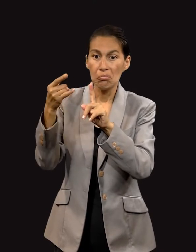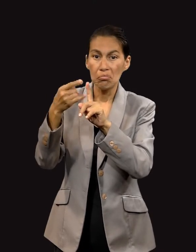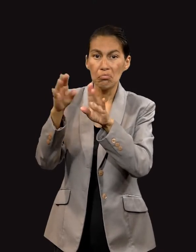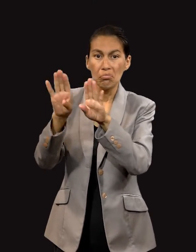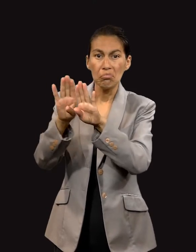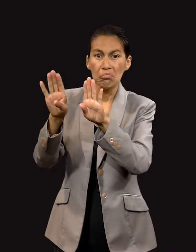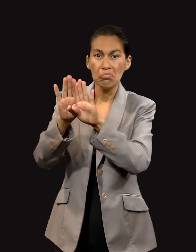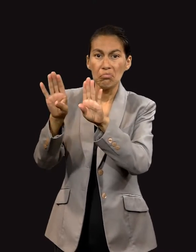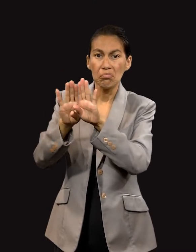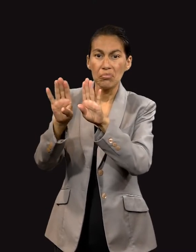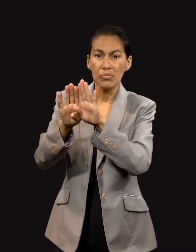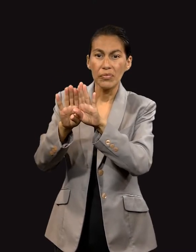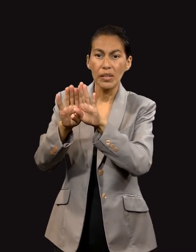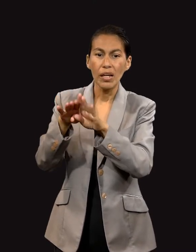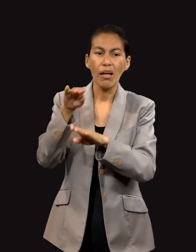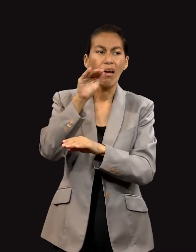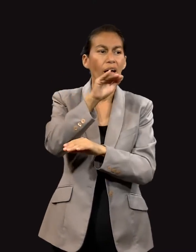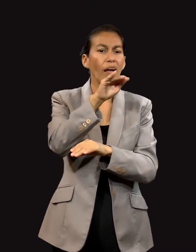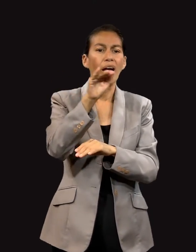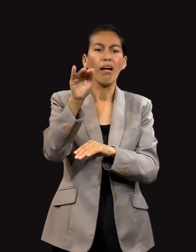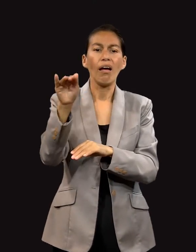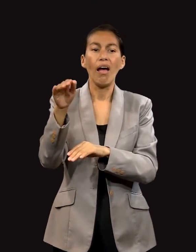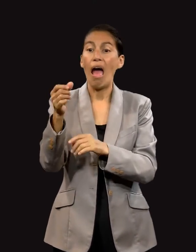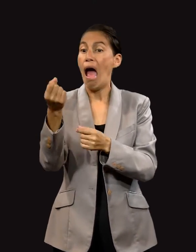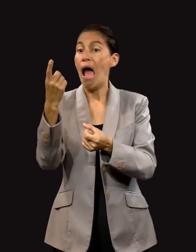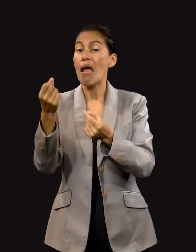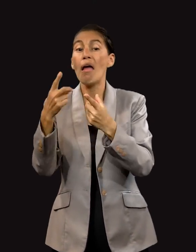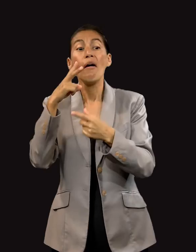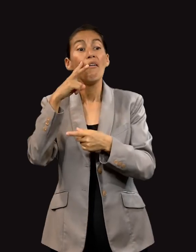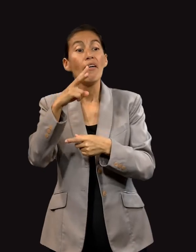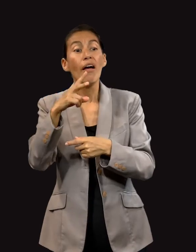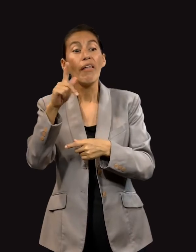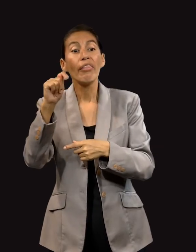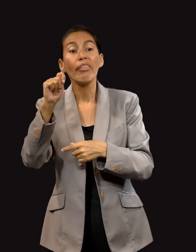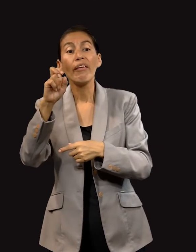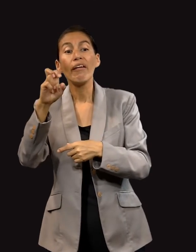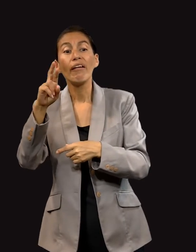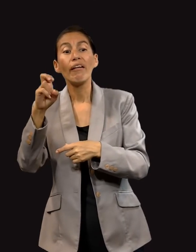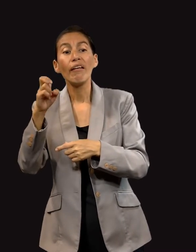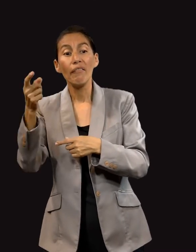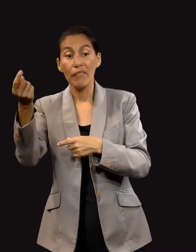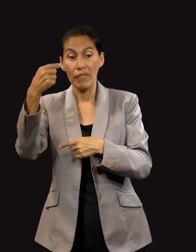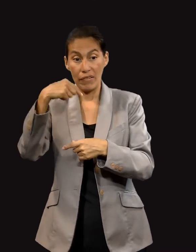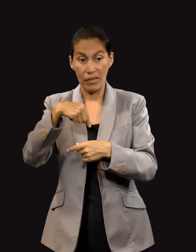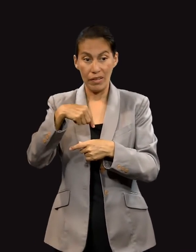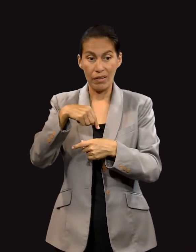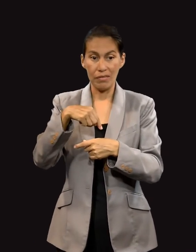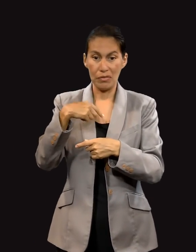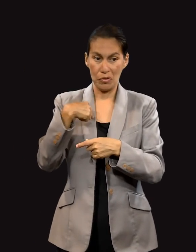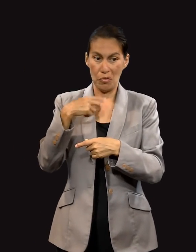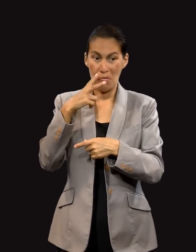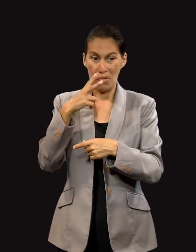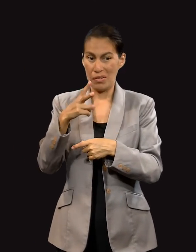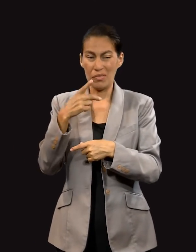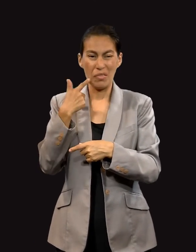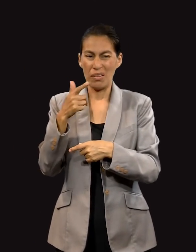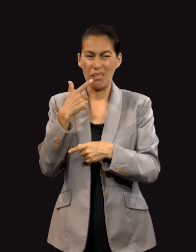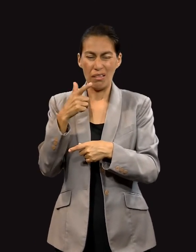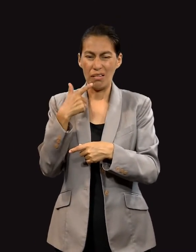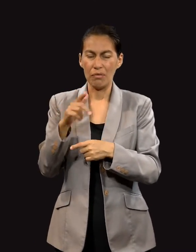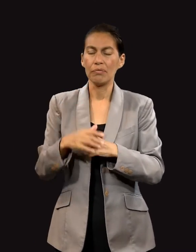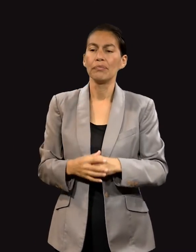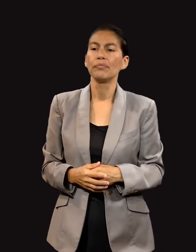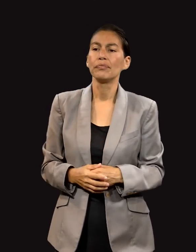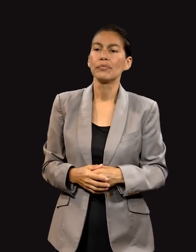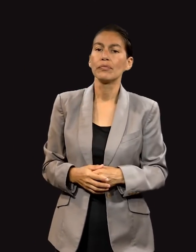a Tere, díganle que no estoy, que no me han visto o algo, porque no la quiero ver. Y entonces,